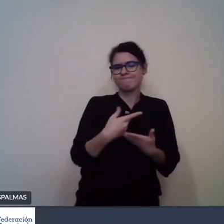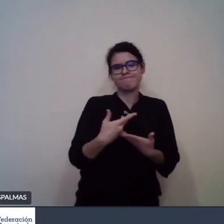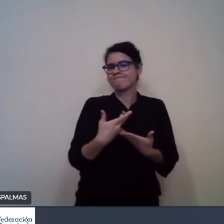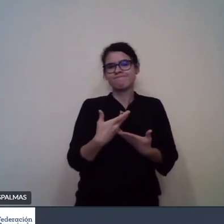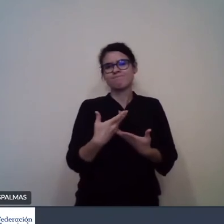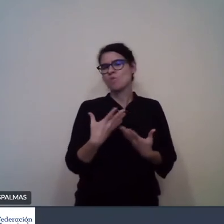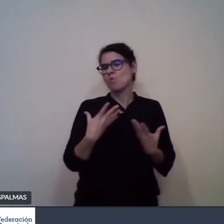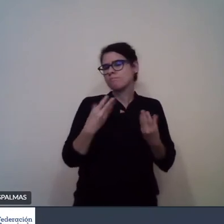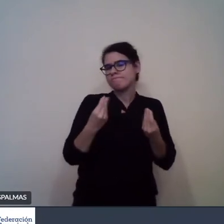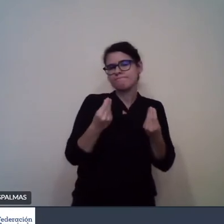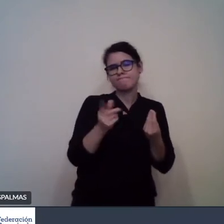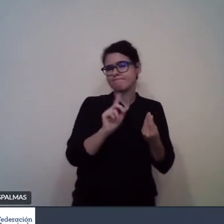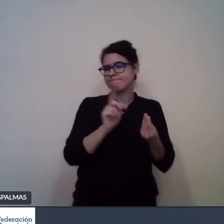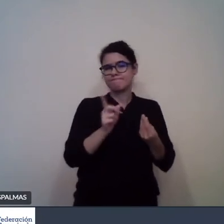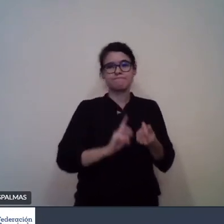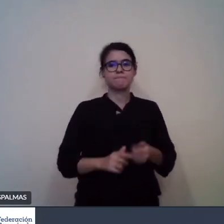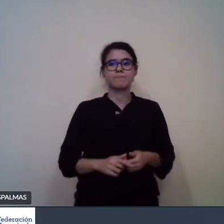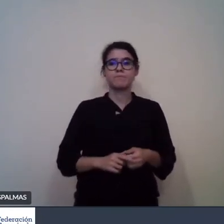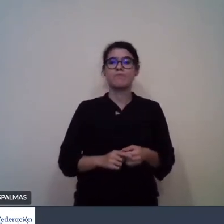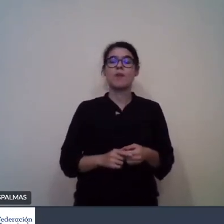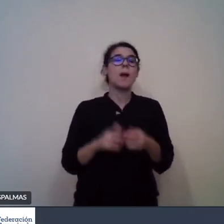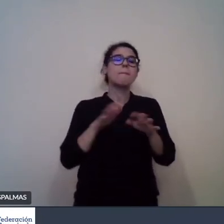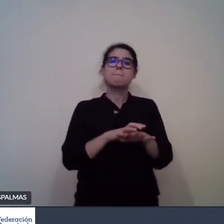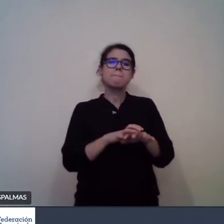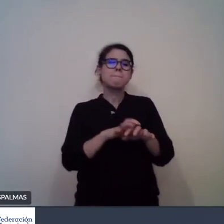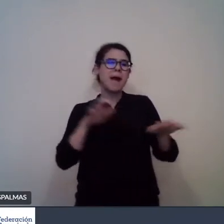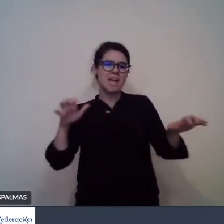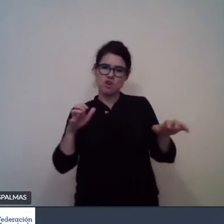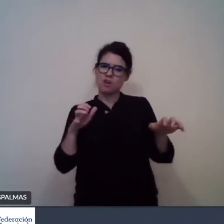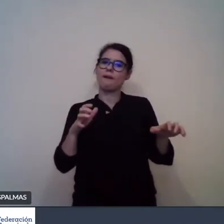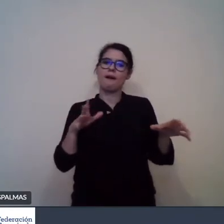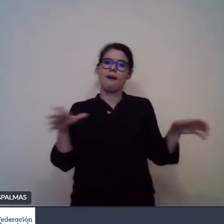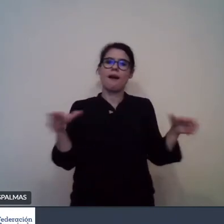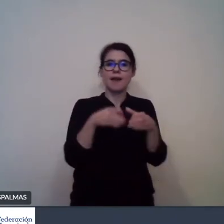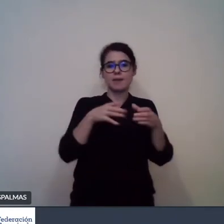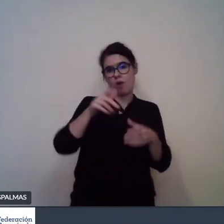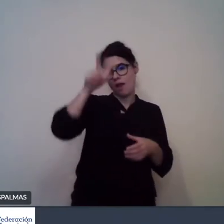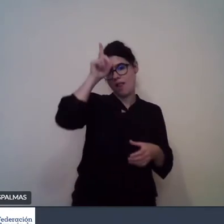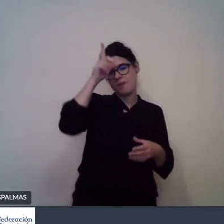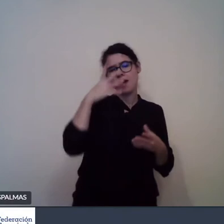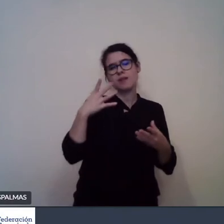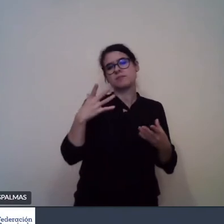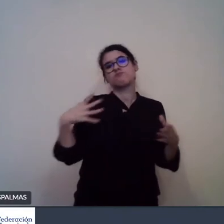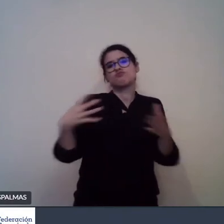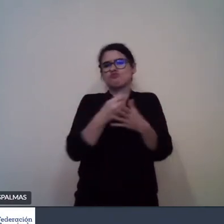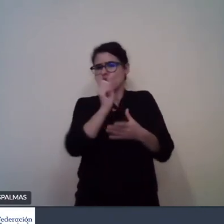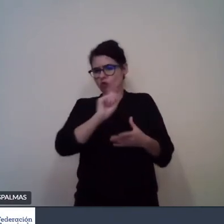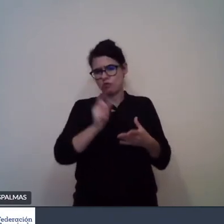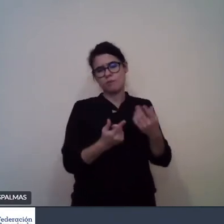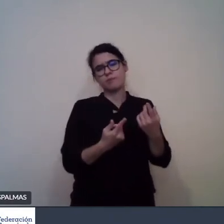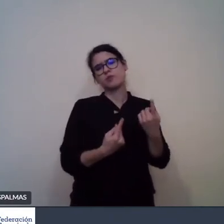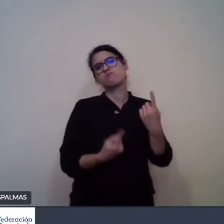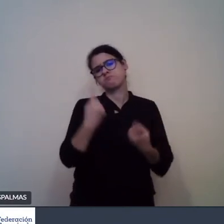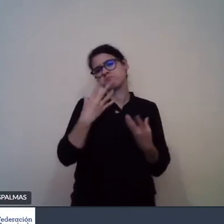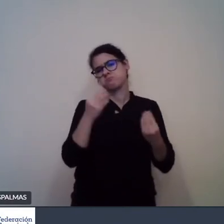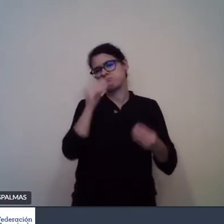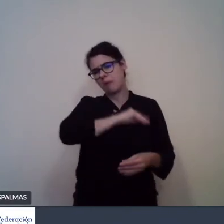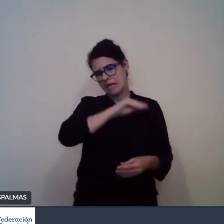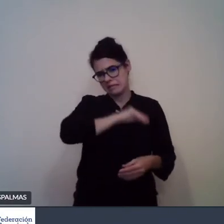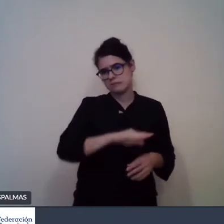No en todos los equipos, pero bueno, en muchos de ellos sí que es una tendencia. Bloqueo de lateral, rebloqueo, under, y aquí